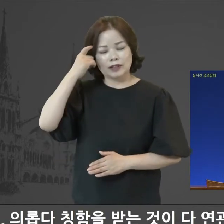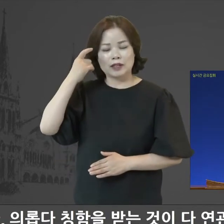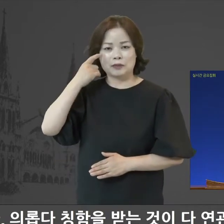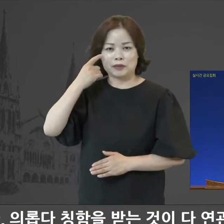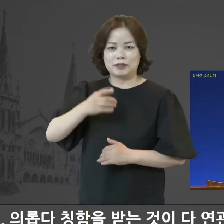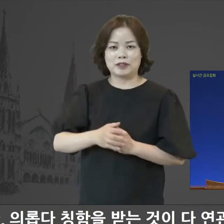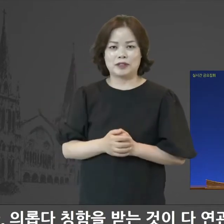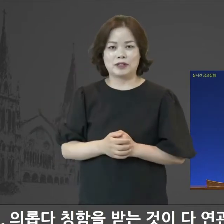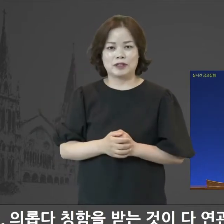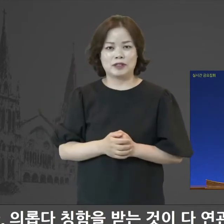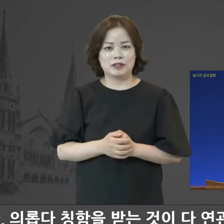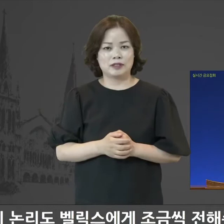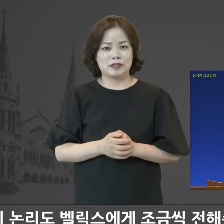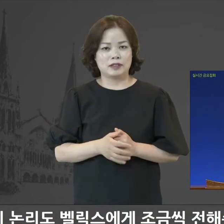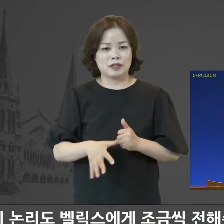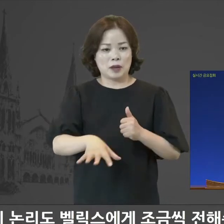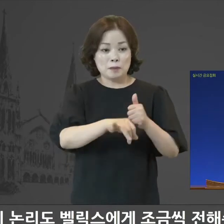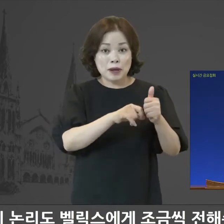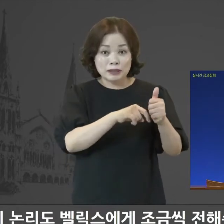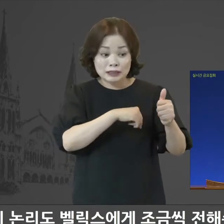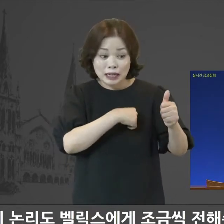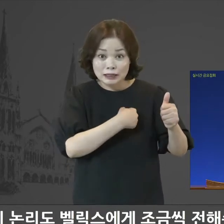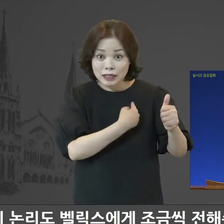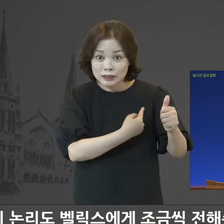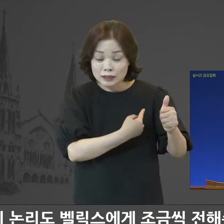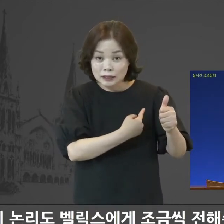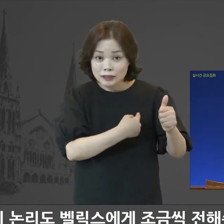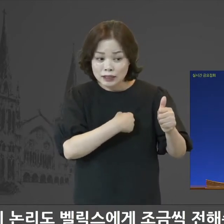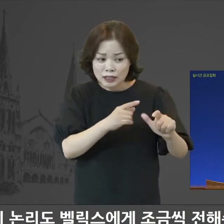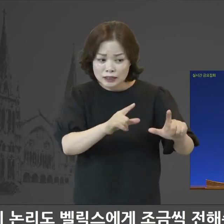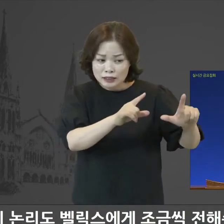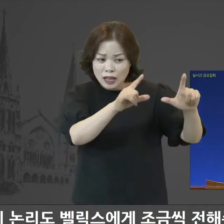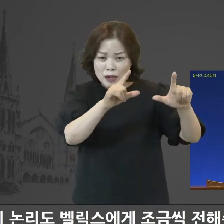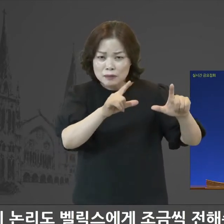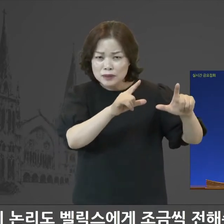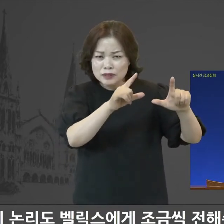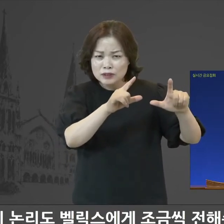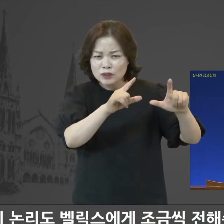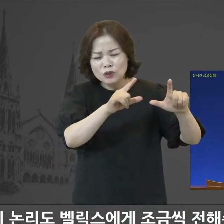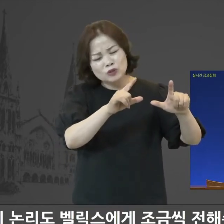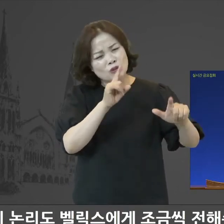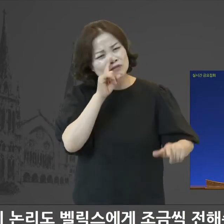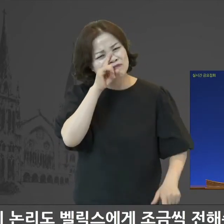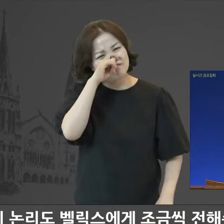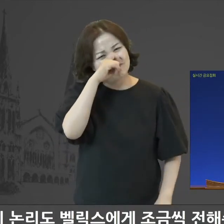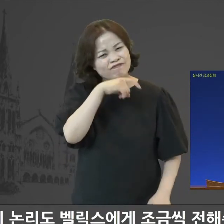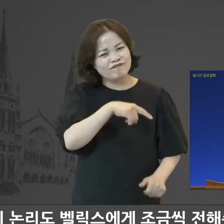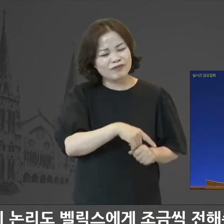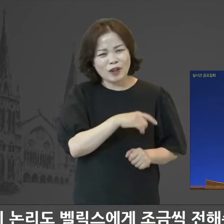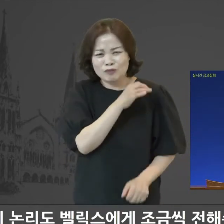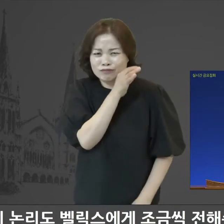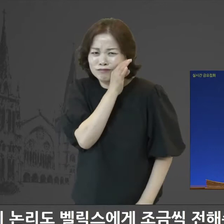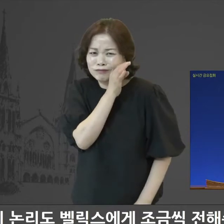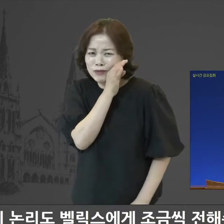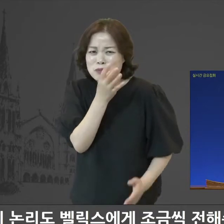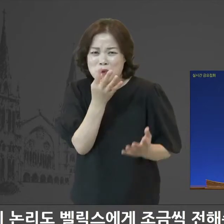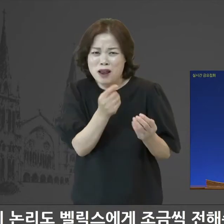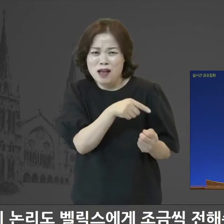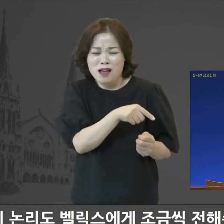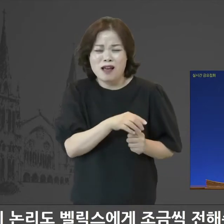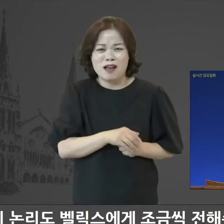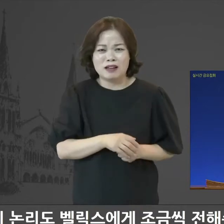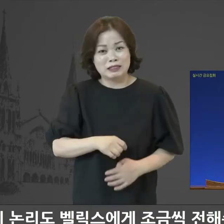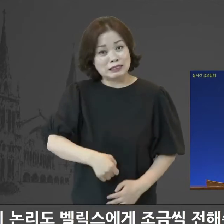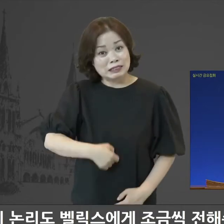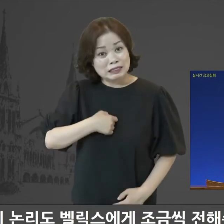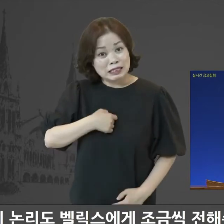보십시다. 이건 이제 벨릭스는 자기의 자신이, 자기 삶이 좀 추잡하고 이제 부끄러웠기 때문에 이 의에